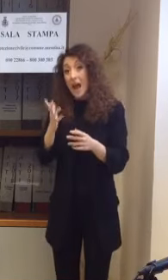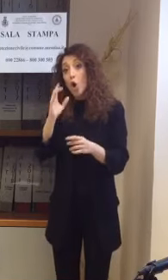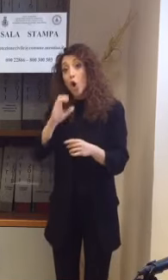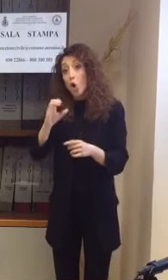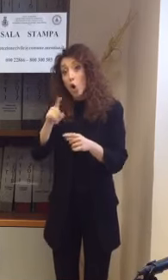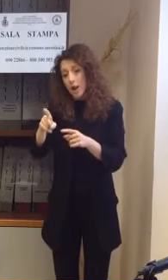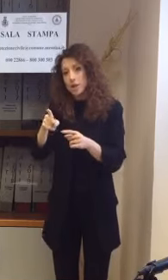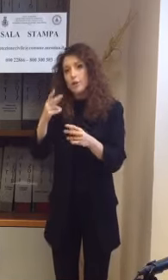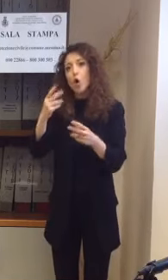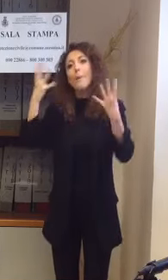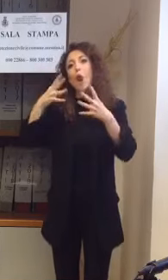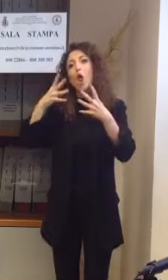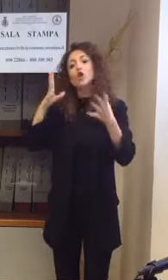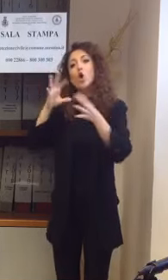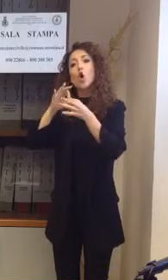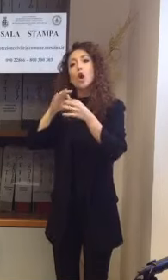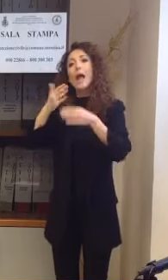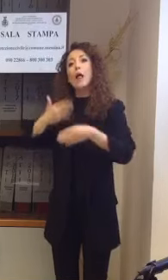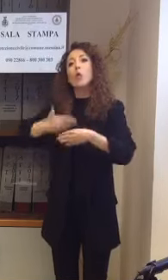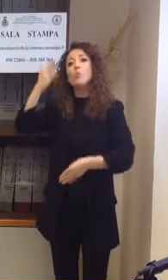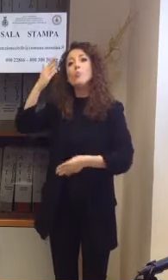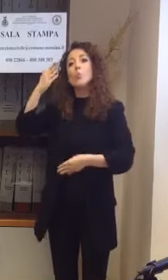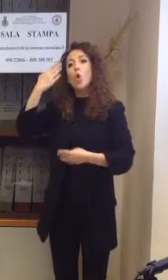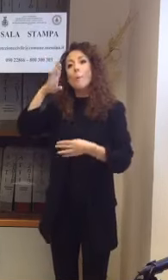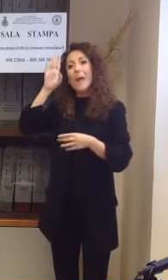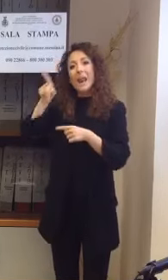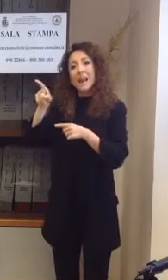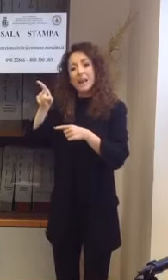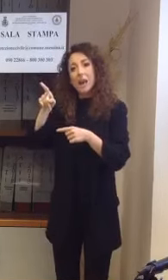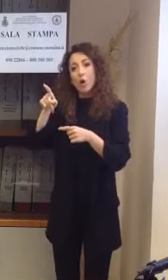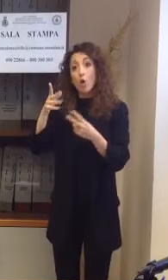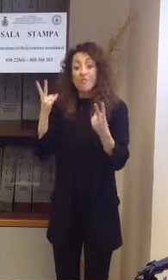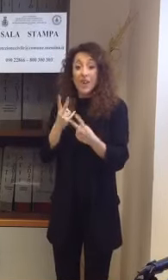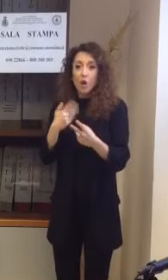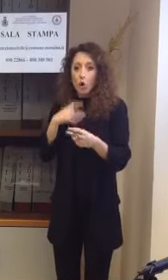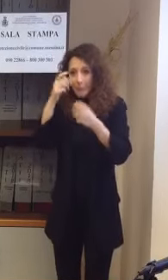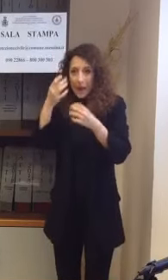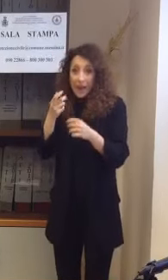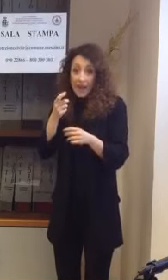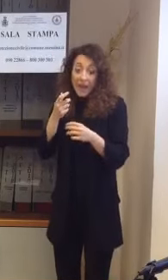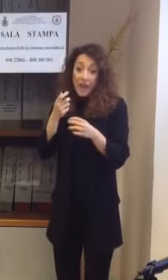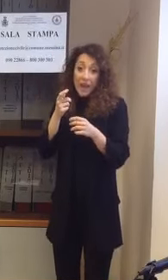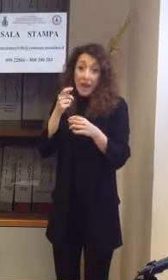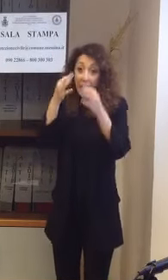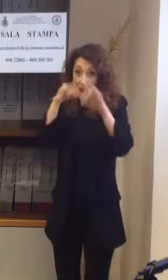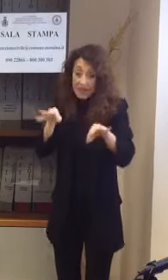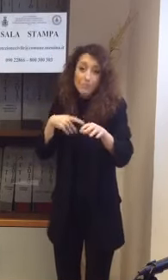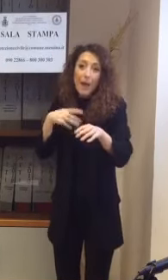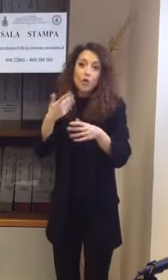del muro di Berlino, con tutto il rispetto dei veri comunisti, tu rappresenti